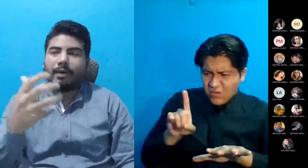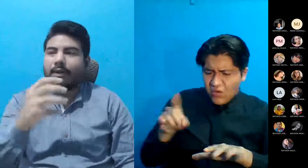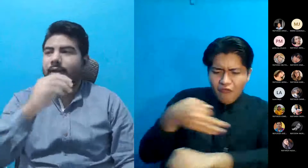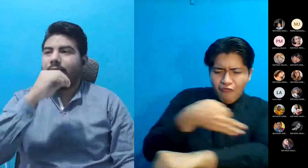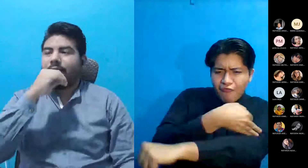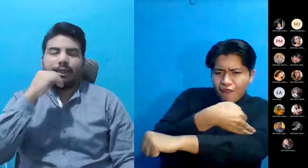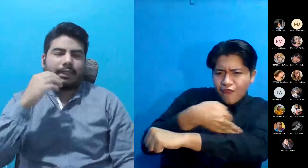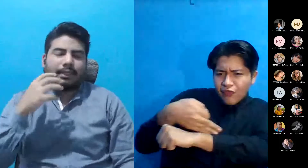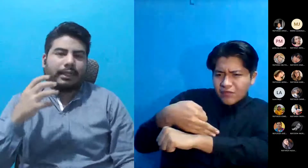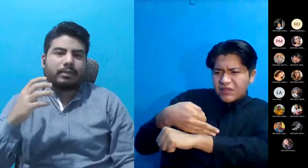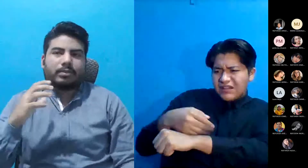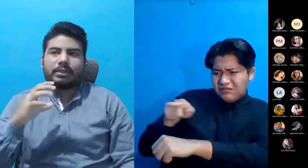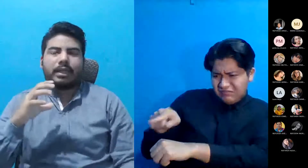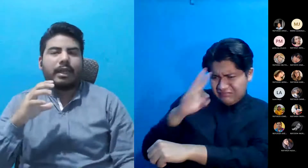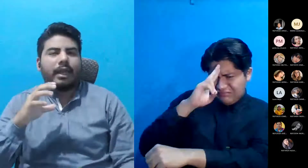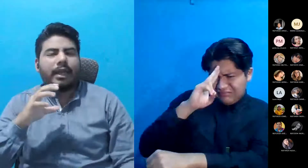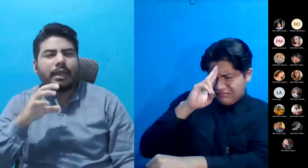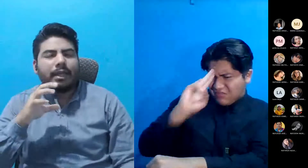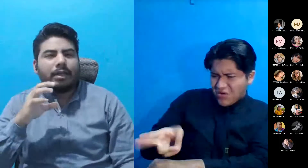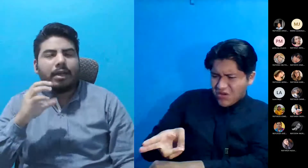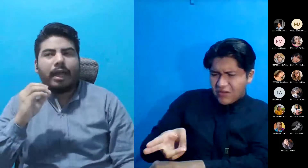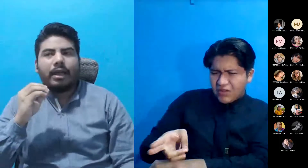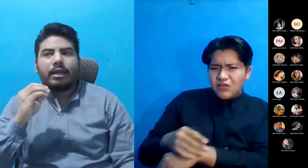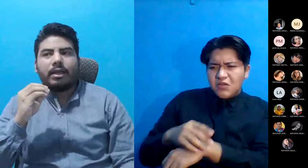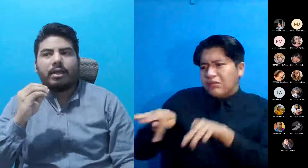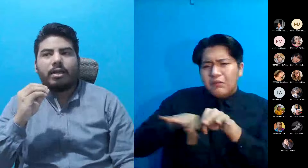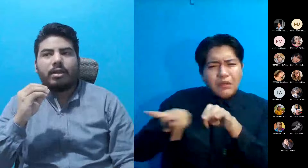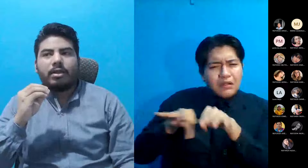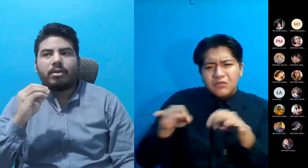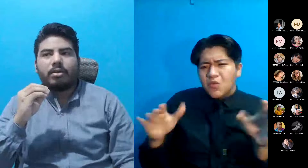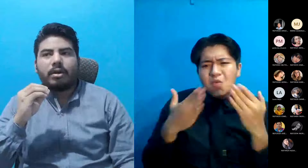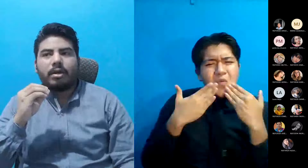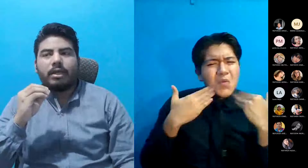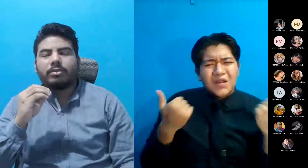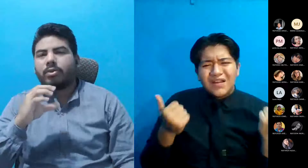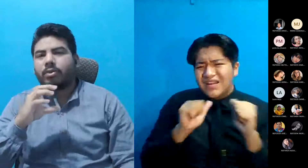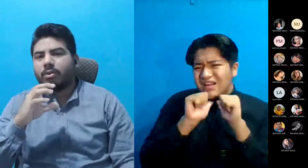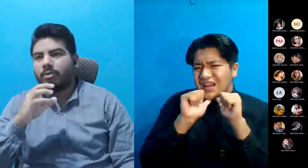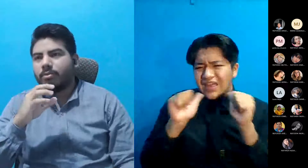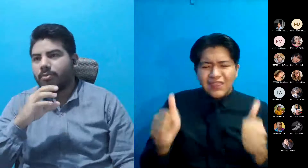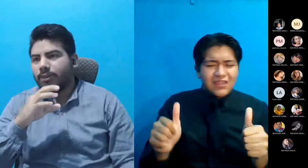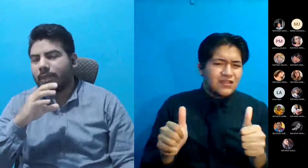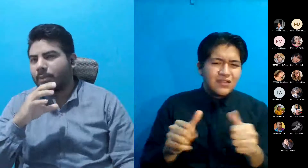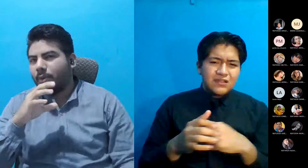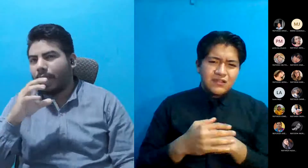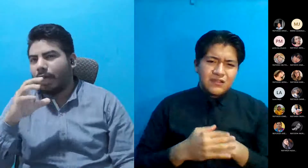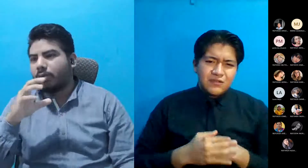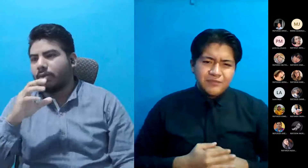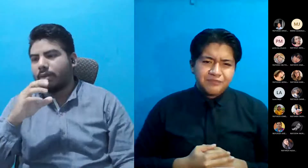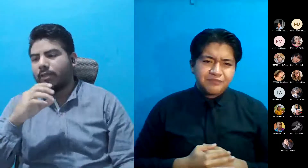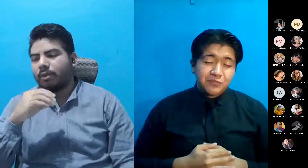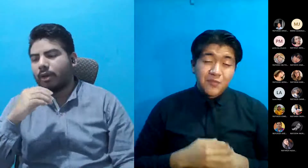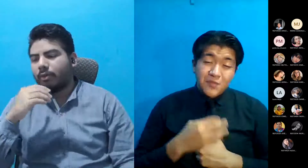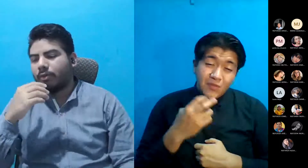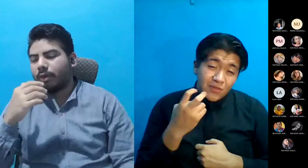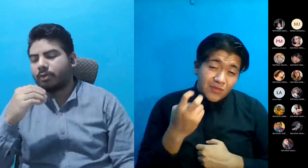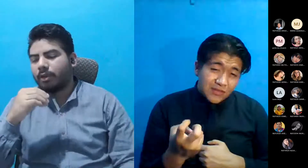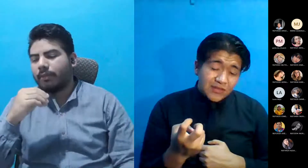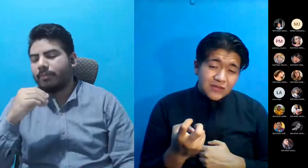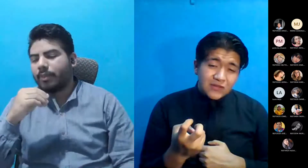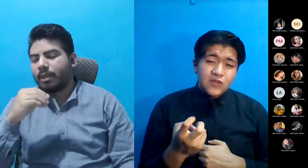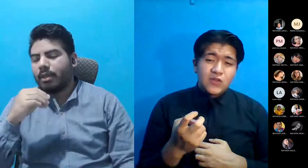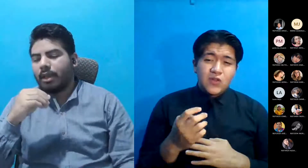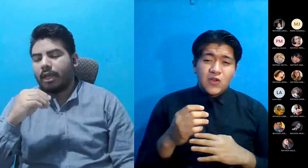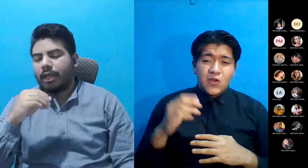los castraban, etcétera. Entonces, eh, esto pues ha provocado tanto en la